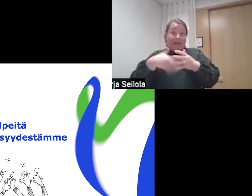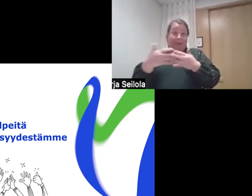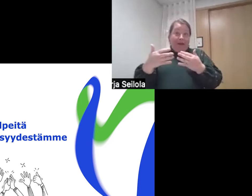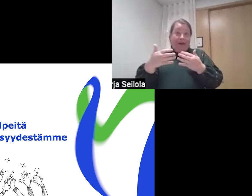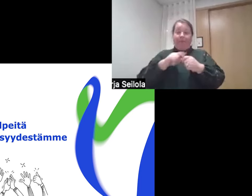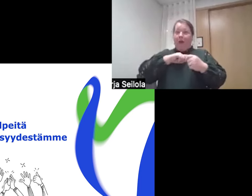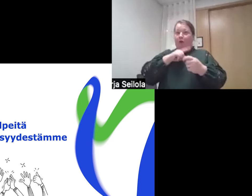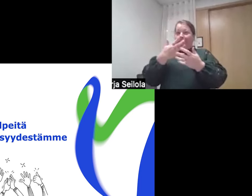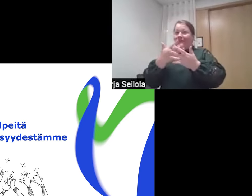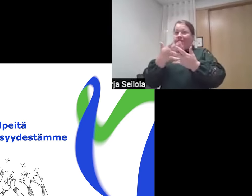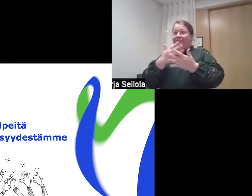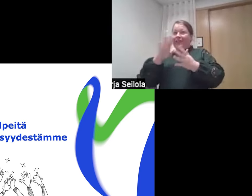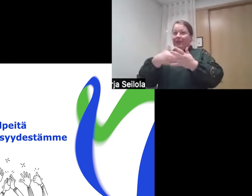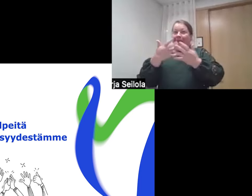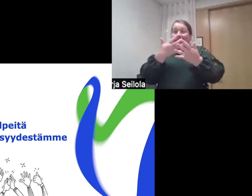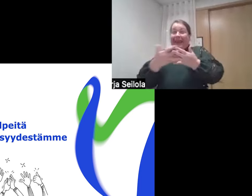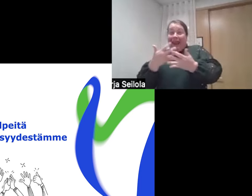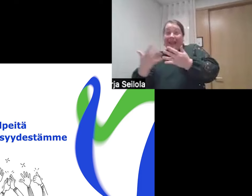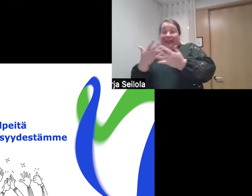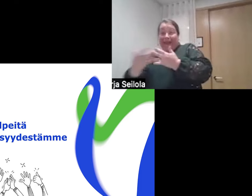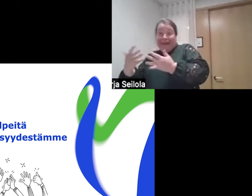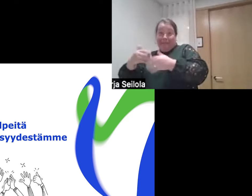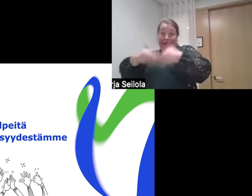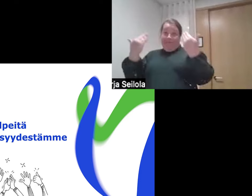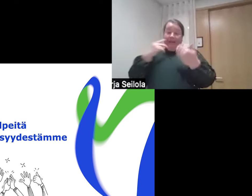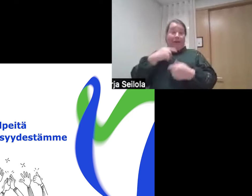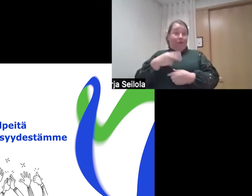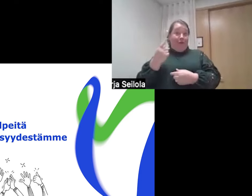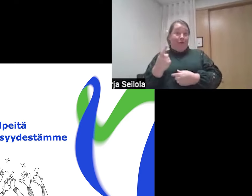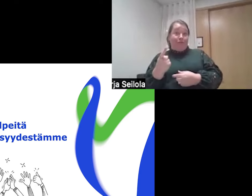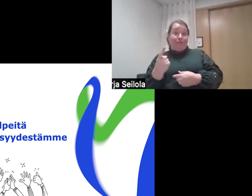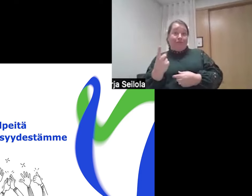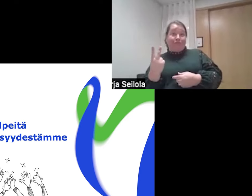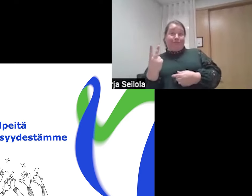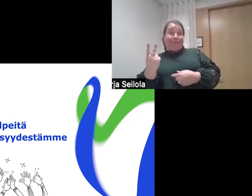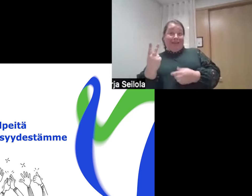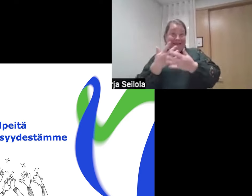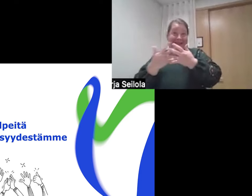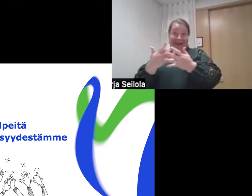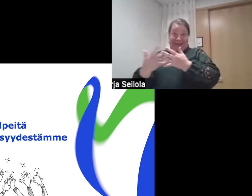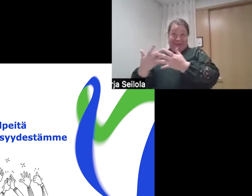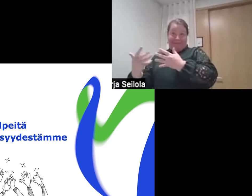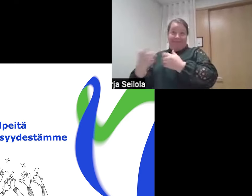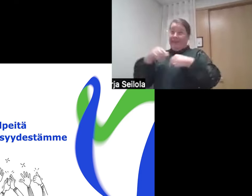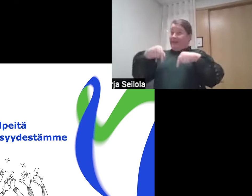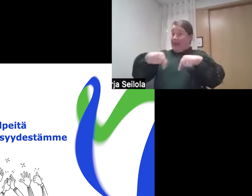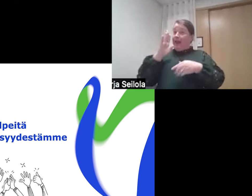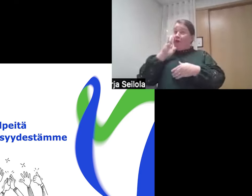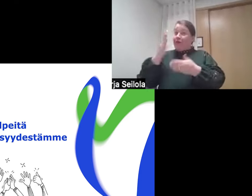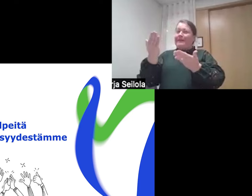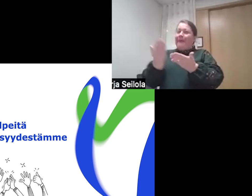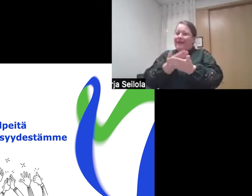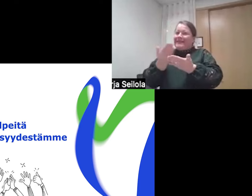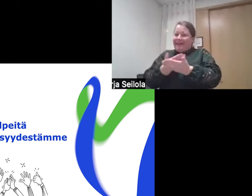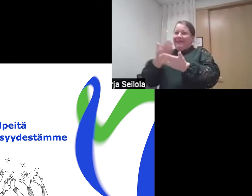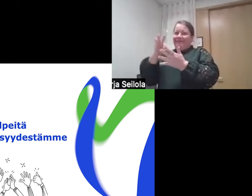ja tästä päivästä. Puhutaanko me viittomakielen päivästä vai viittomakielten päivästä? Meillä on